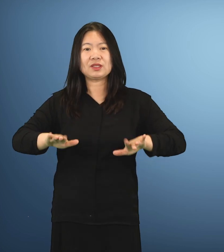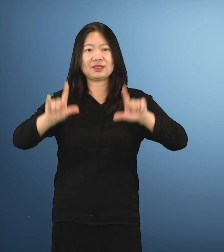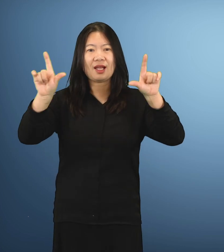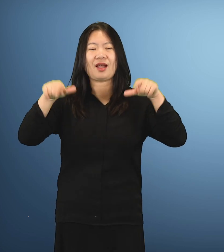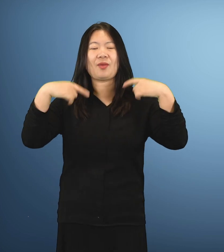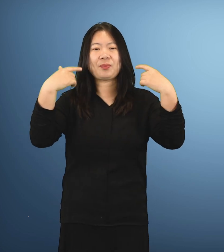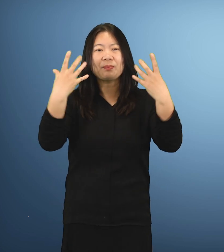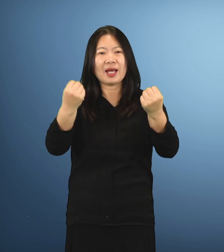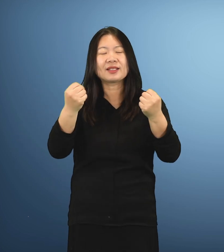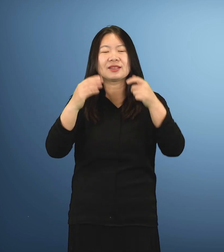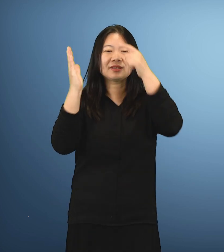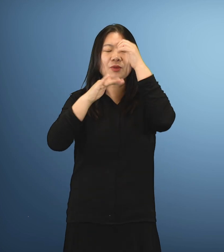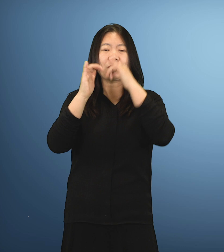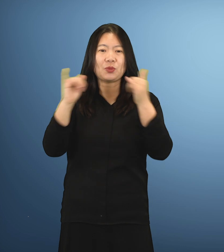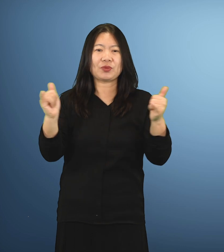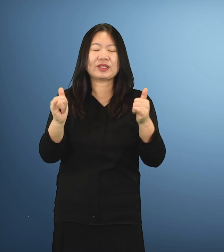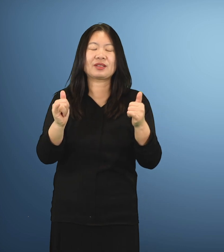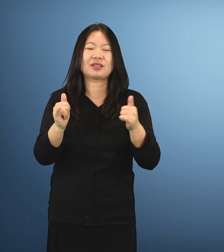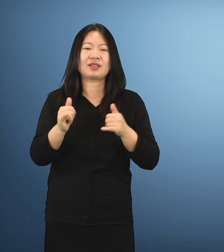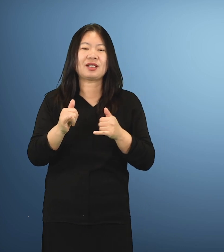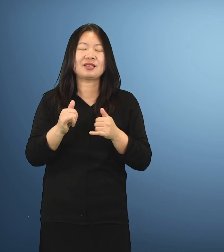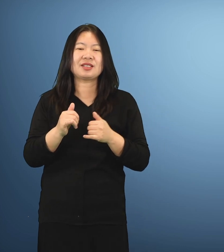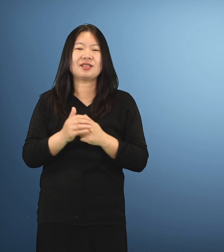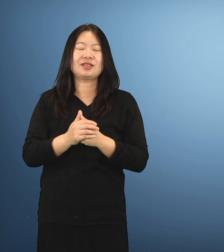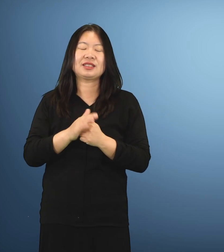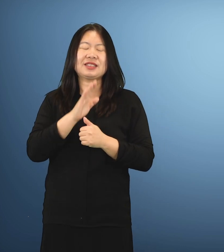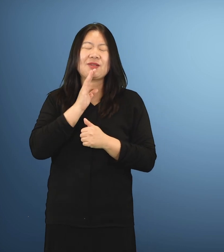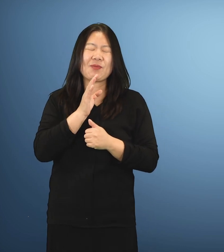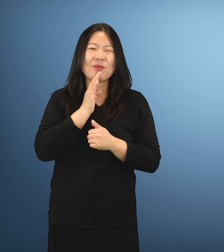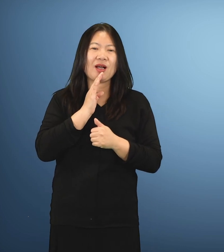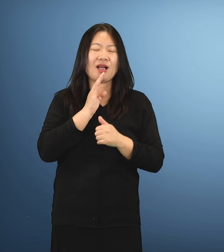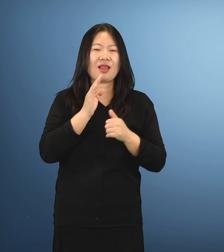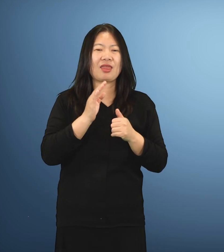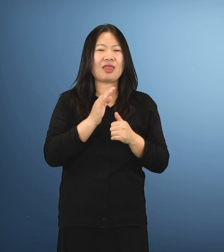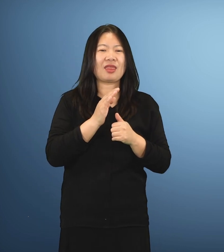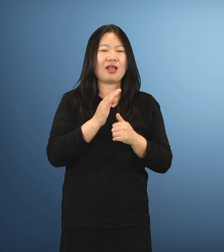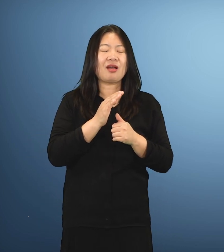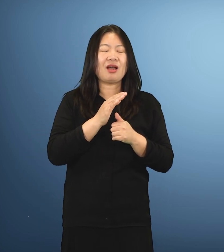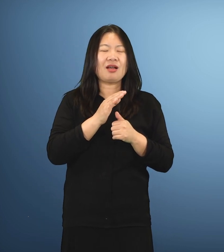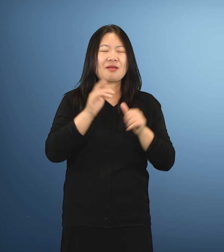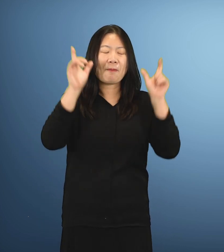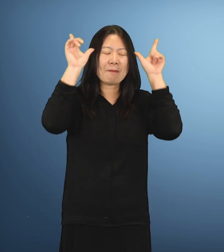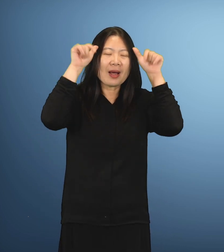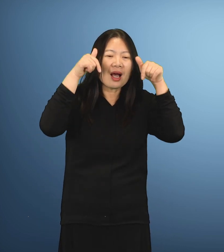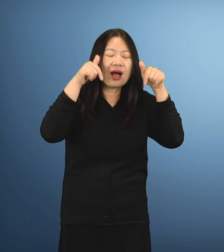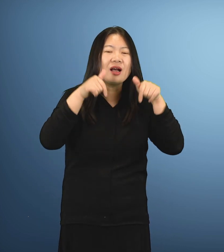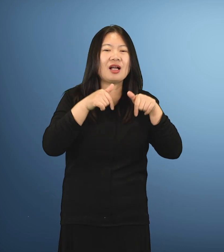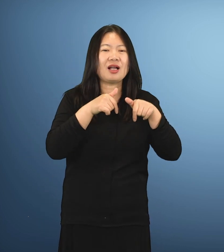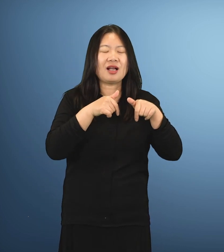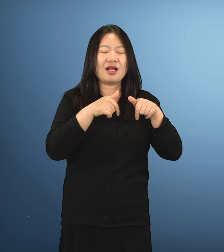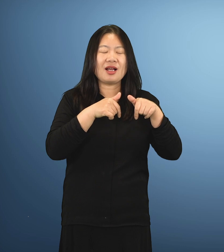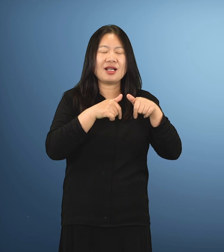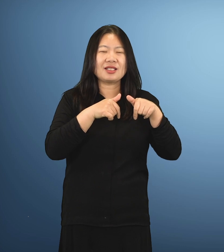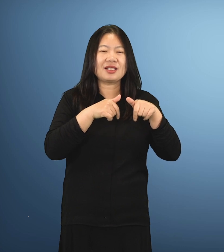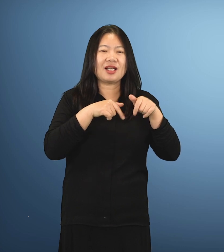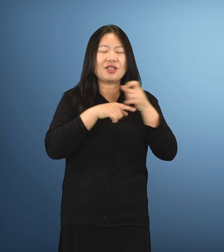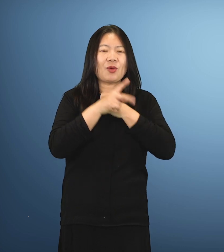오늘날에도 많은 성도들을 우민화시키고 맹목적으로 복종을 시키고